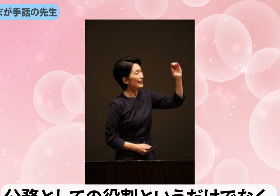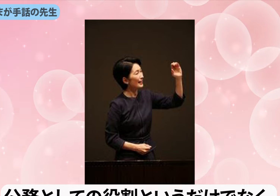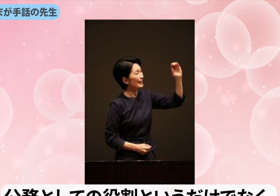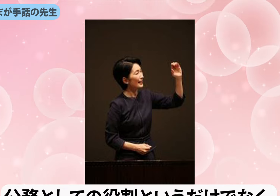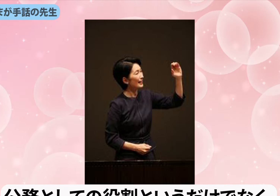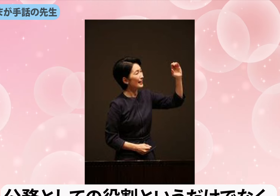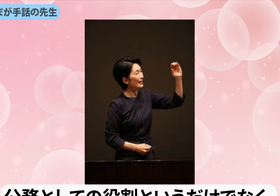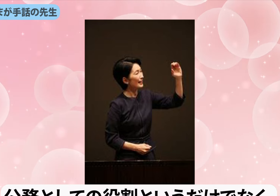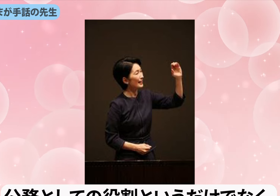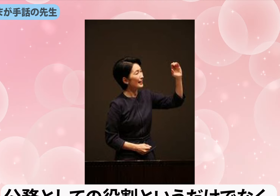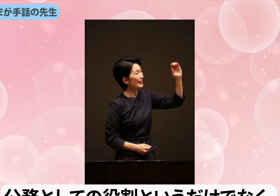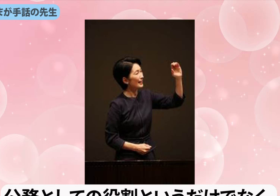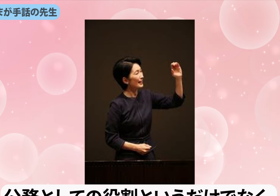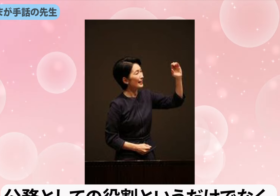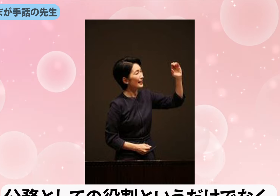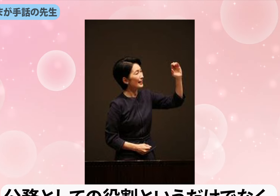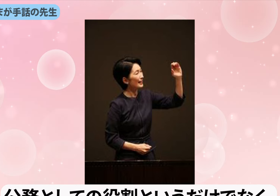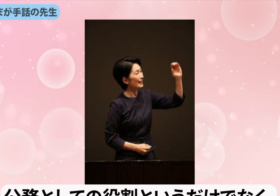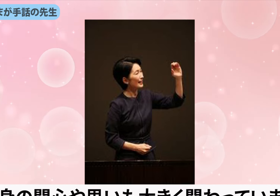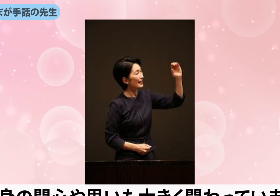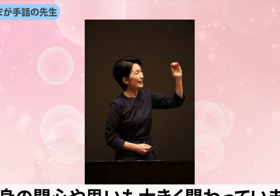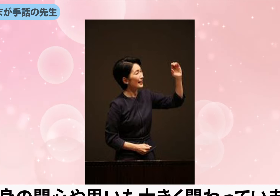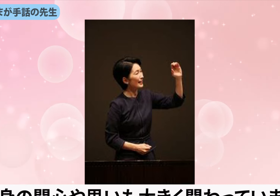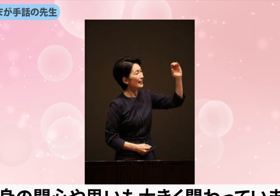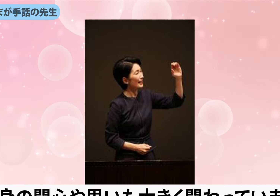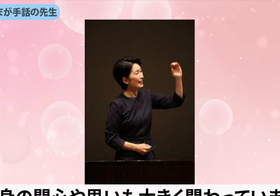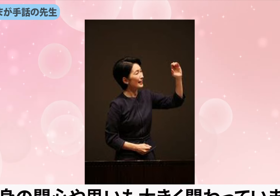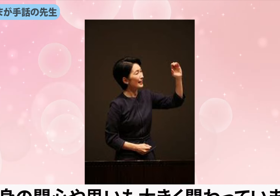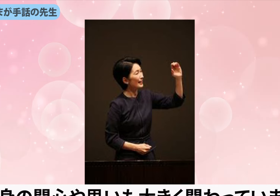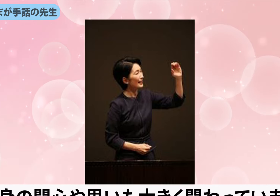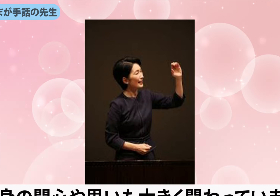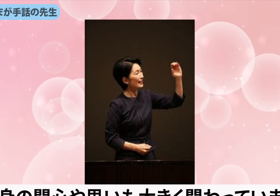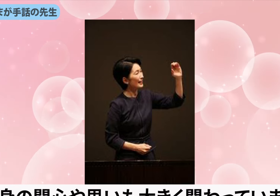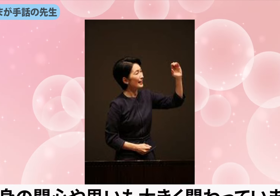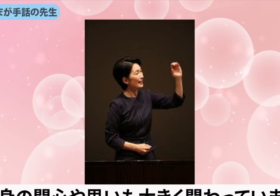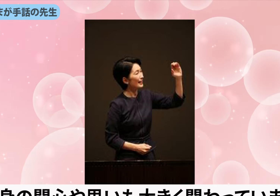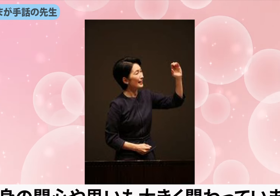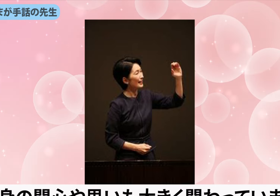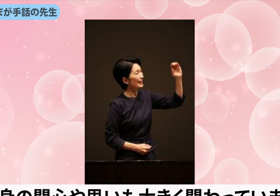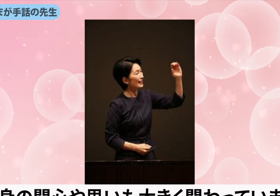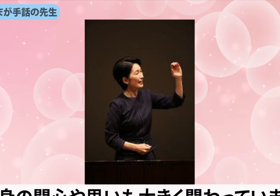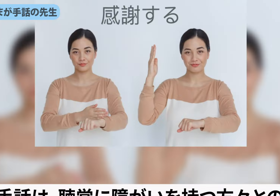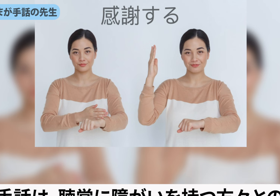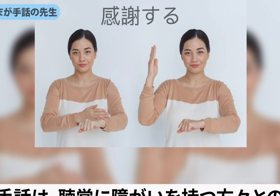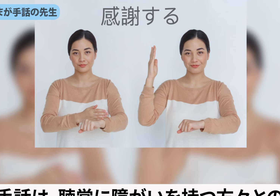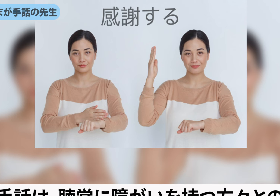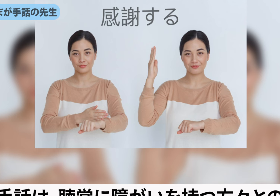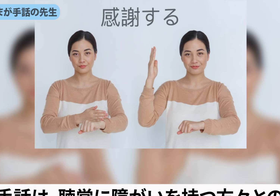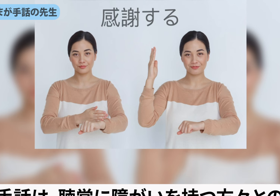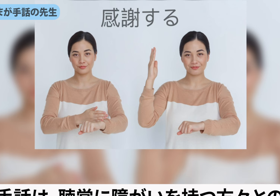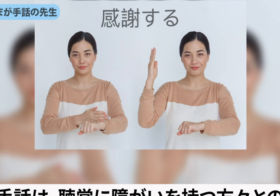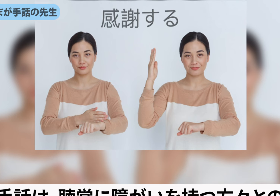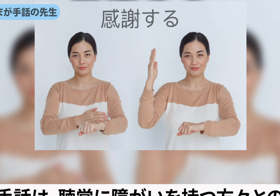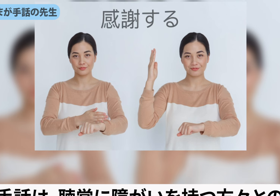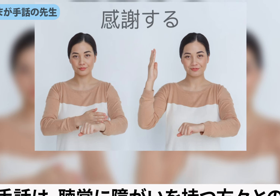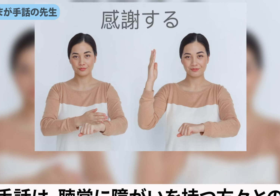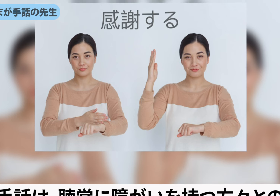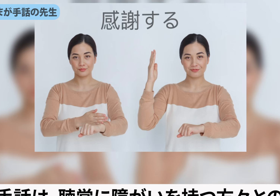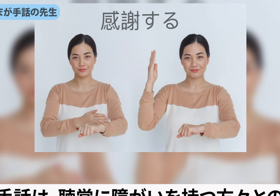公務としての役割というだけでなく、自身の関心や思いも大きく関わっています。手話は聴覚に障